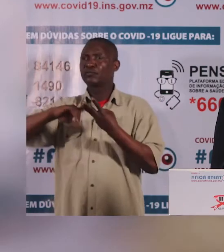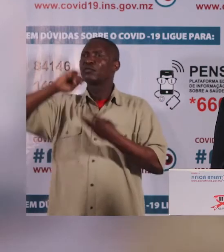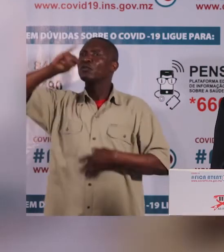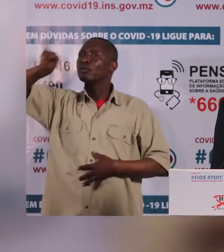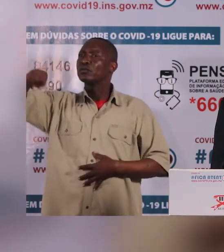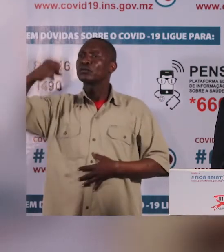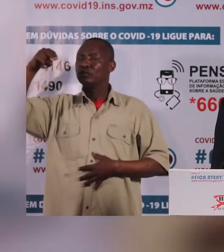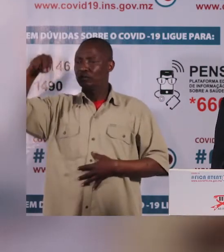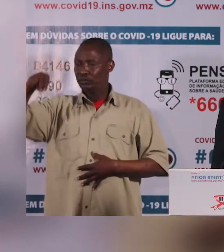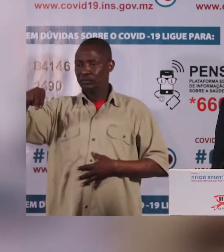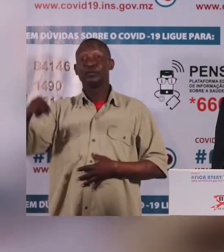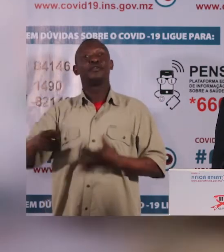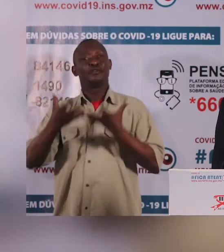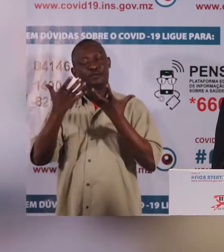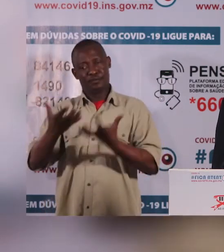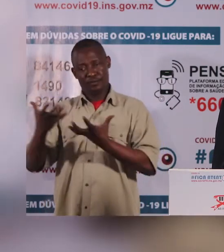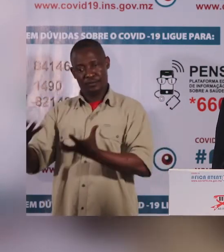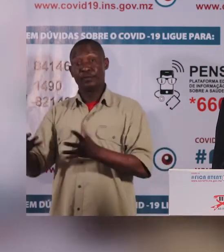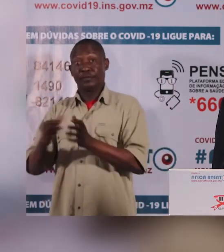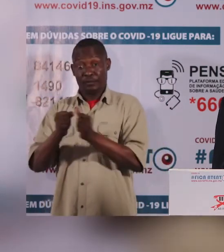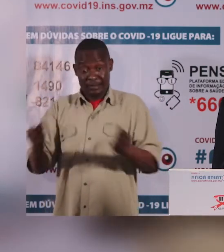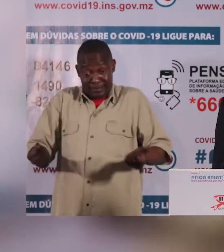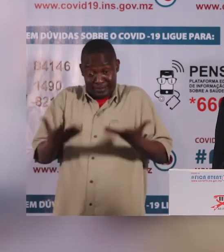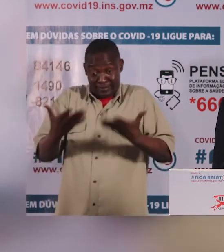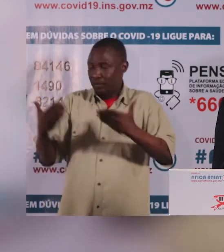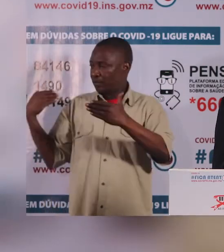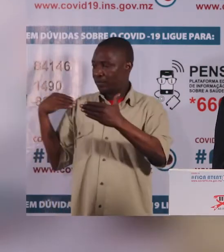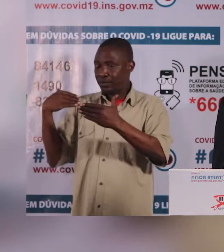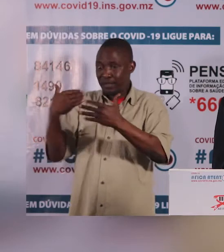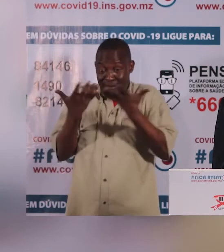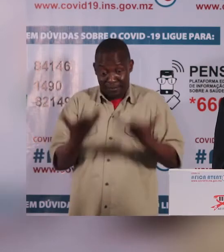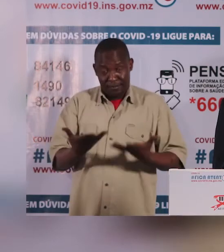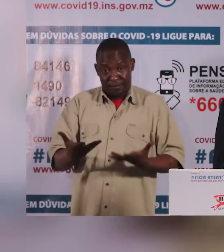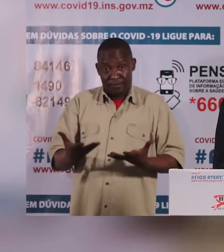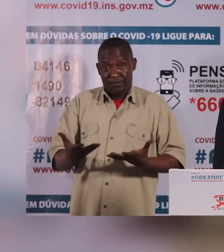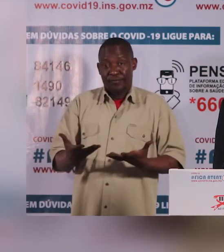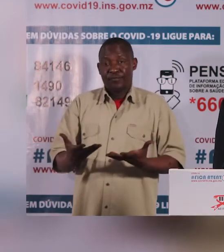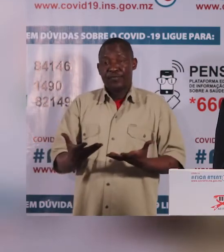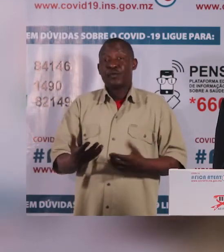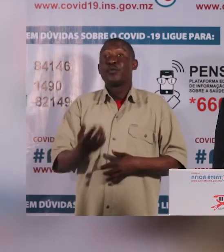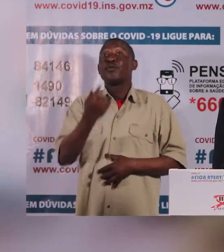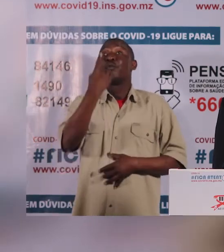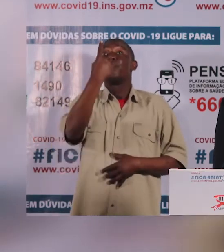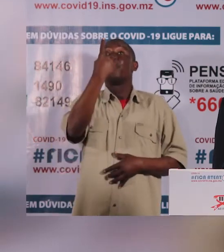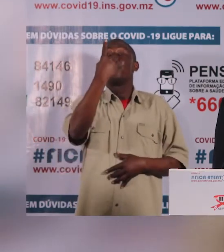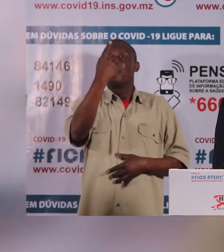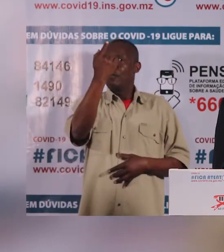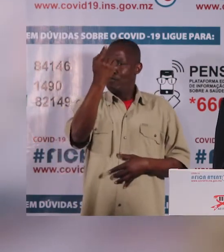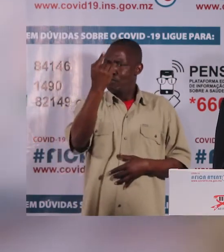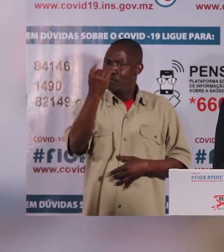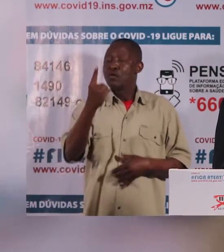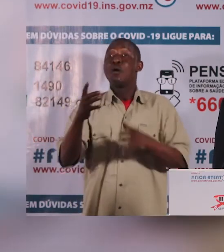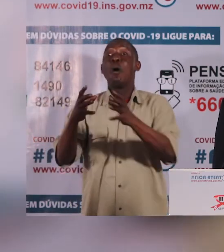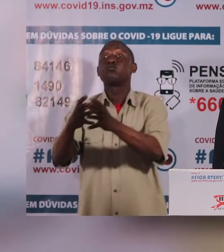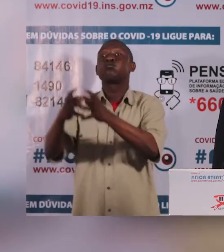Nós, até agora, com este mês incompleto, já testamos 1,5 vezes mais que no mês de maio e encontramos,